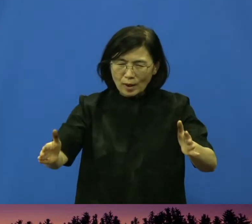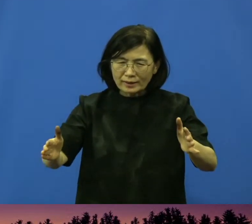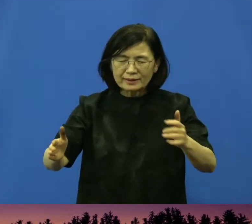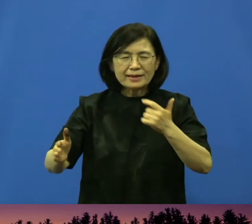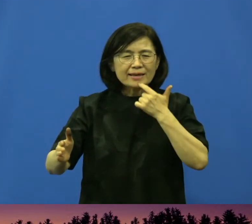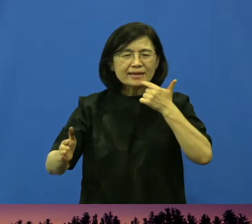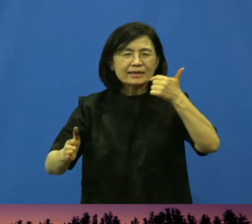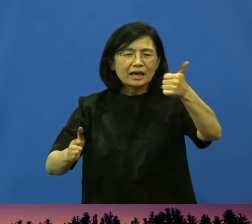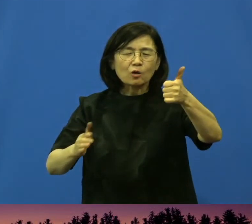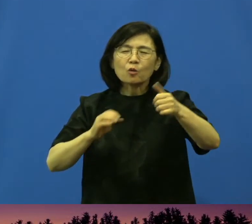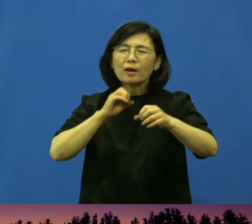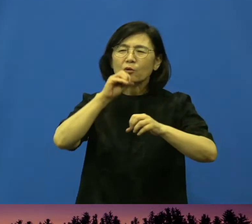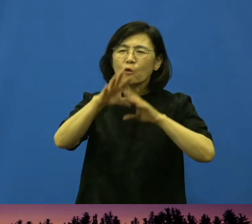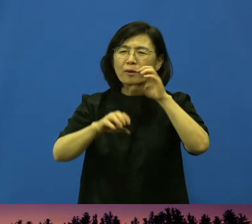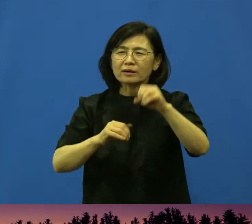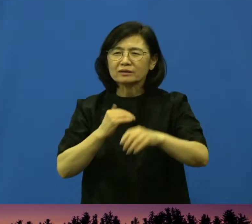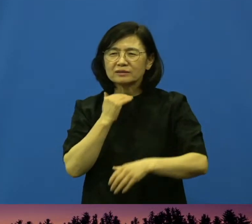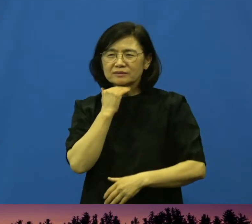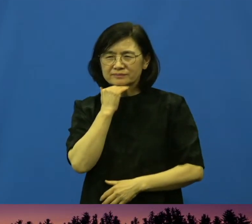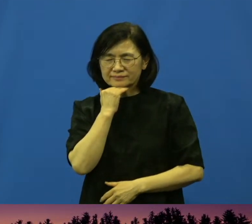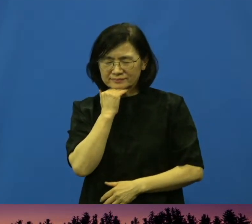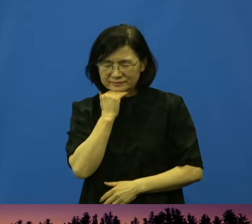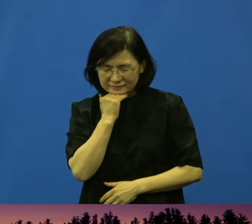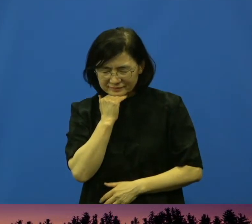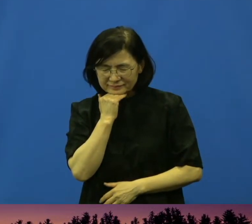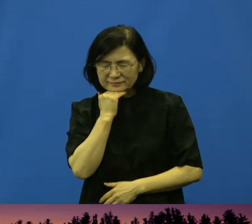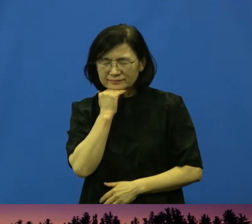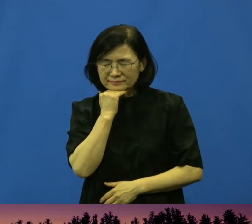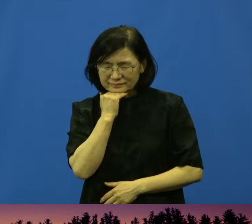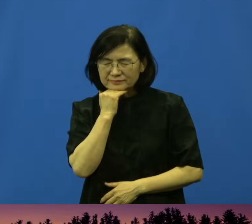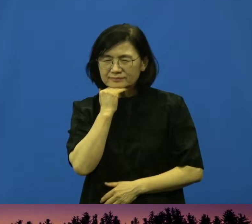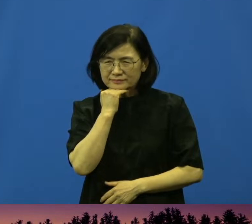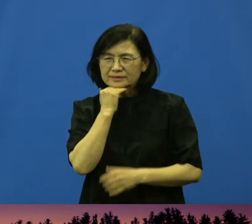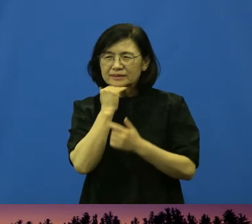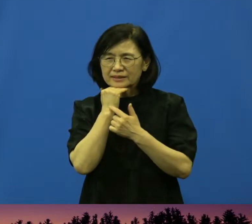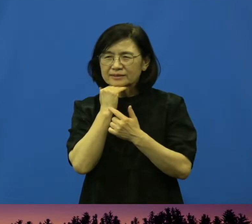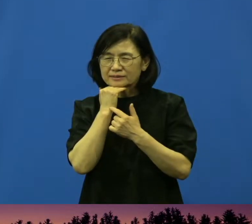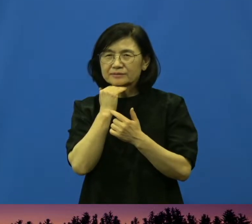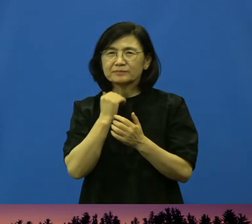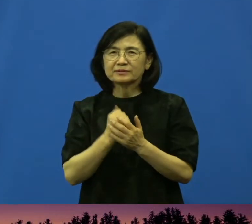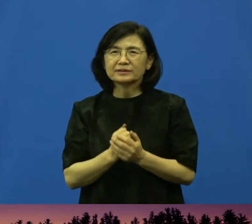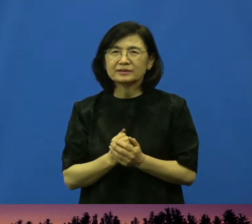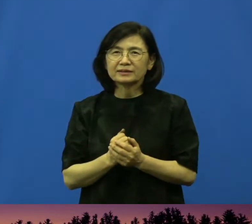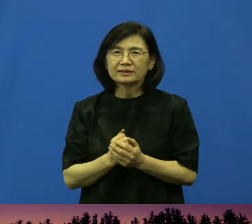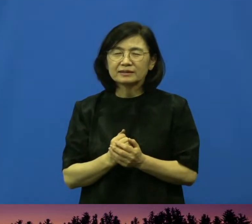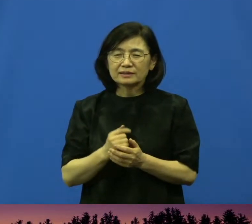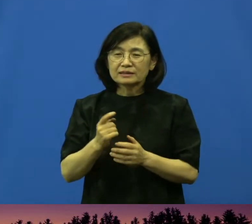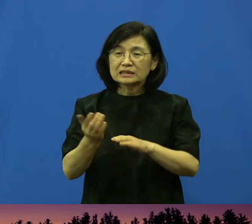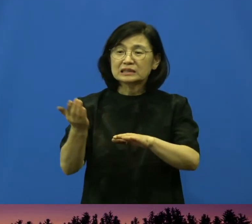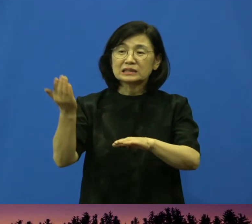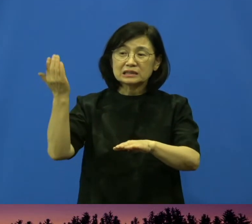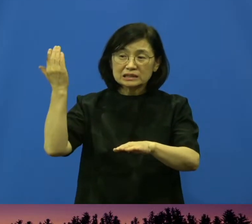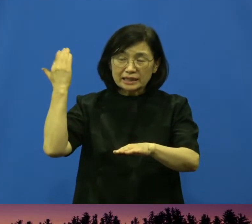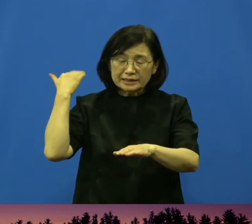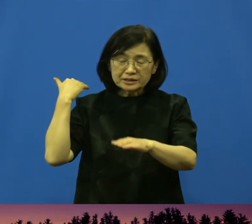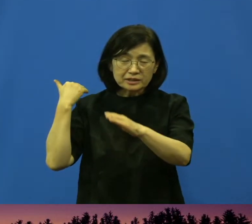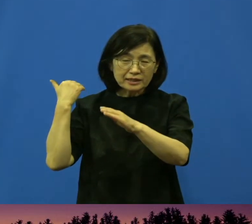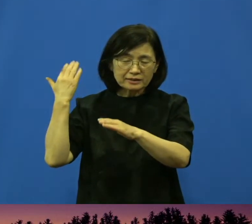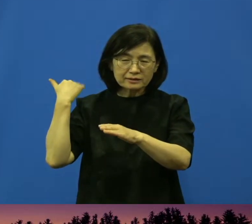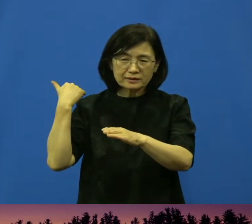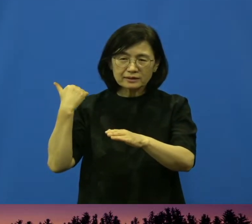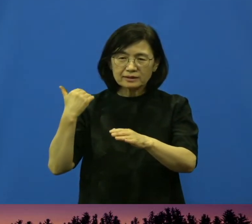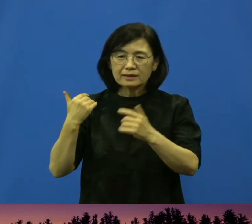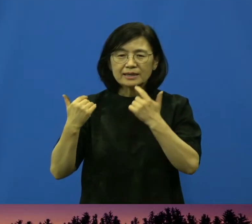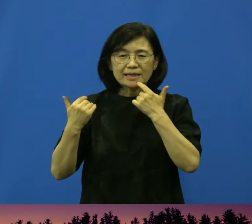그동안 야곱은 이런 모습을 보이지 않았습니다. 하나님 앞에 항복하지 않았습니다. 하나님 앞에 엎드리지 않았습니다. 하나님의 축복을 구하지 않았습니다.